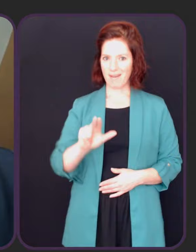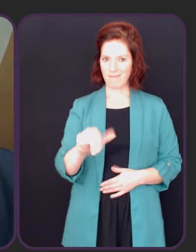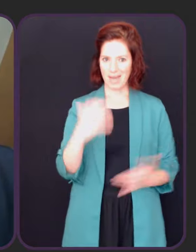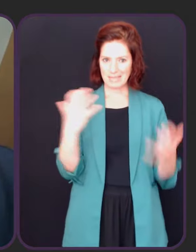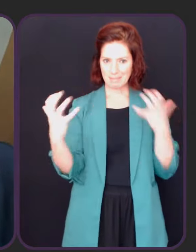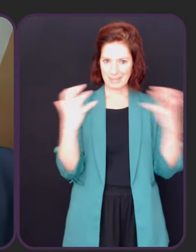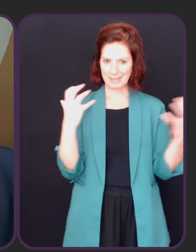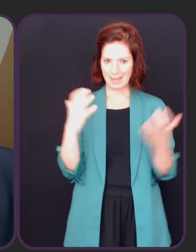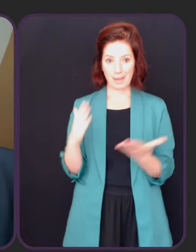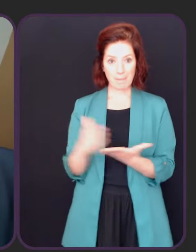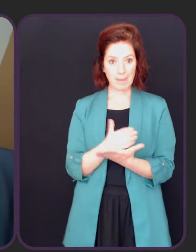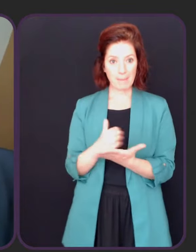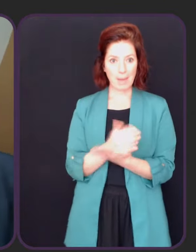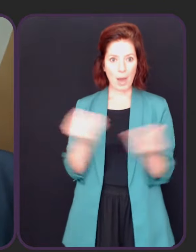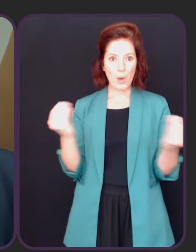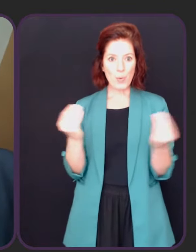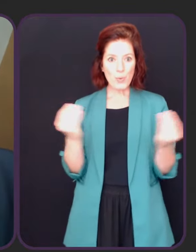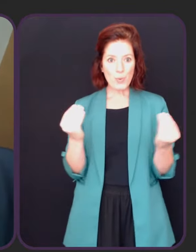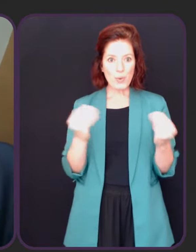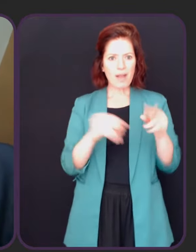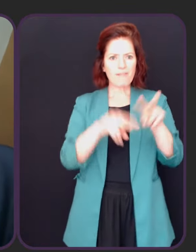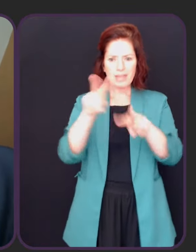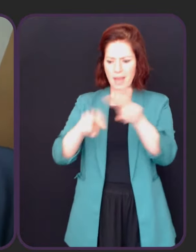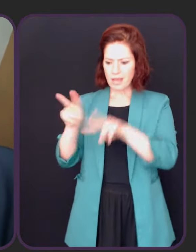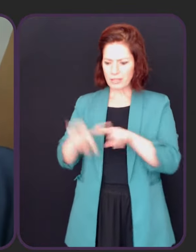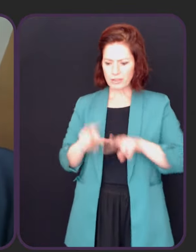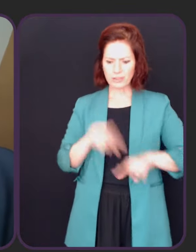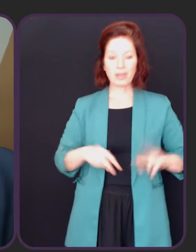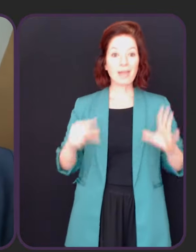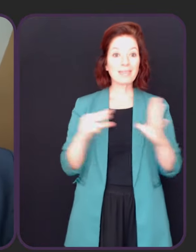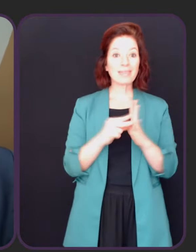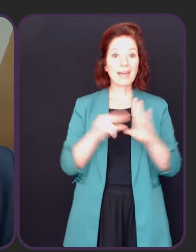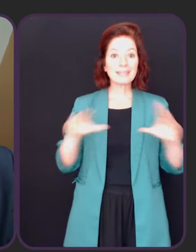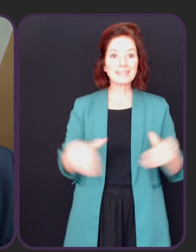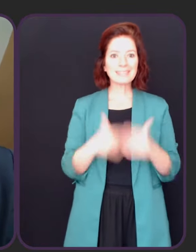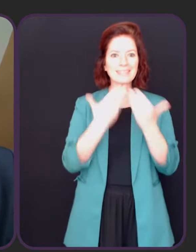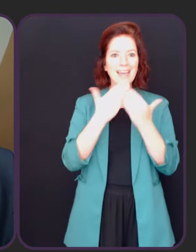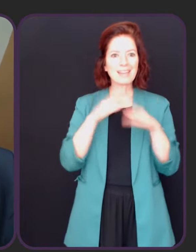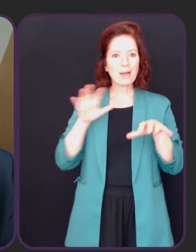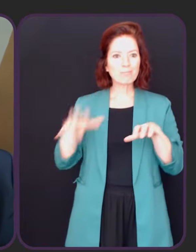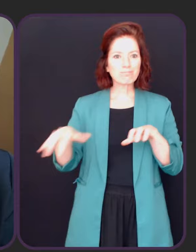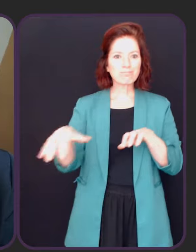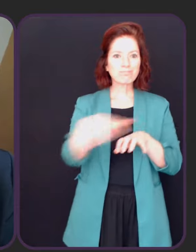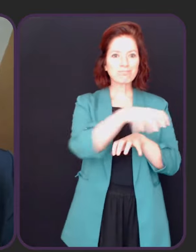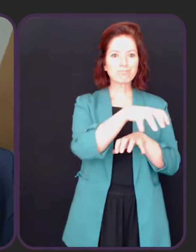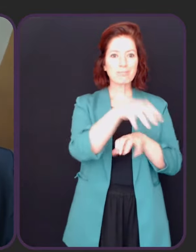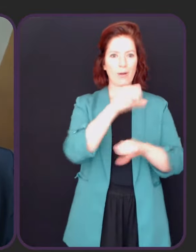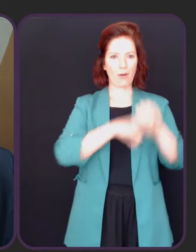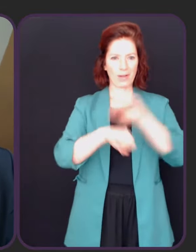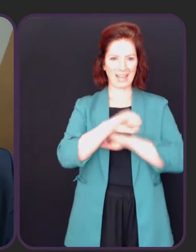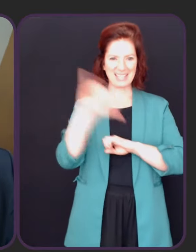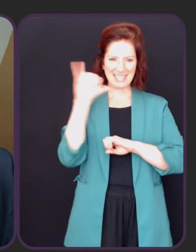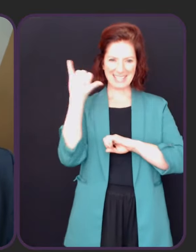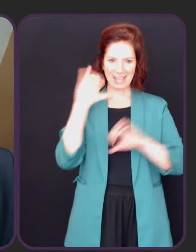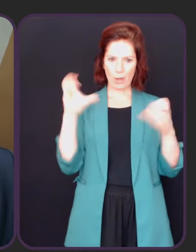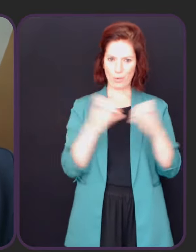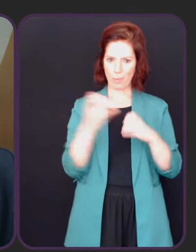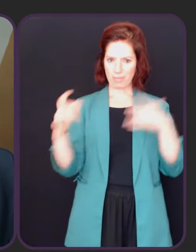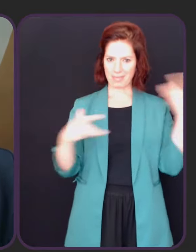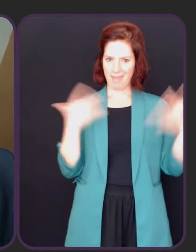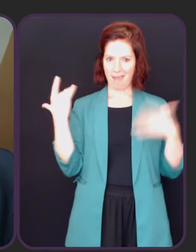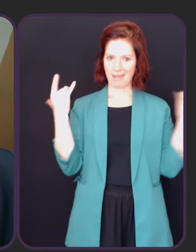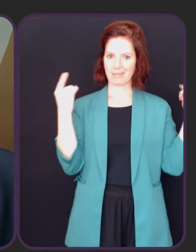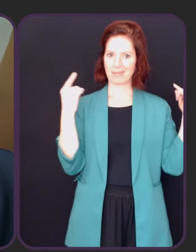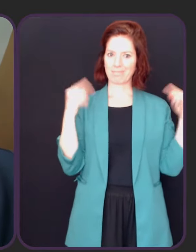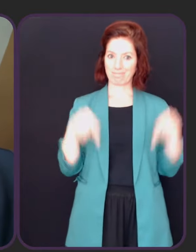C'est une résidence de territoire qui a lieu sur la communauté de communes de Tannes-Cernay, réalisée par la compagnie On nous marche sur les fleurs